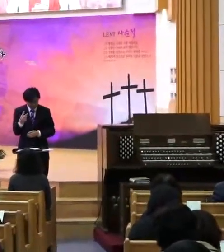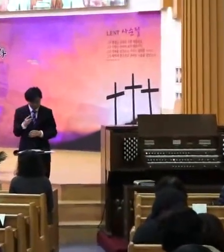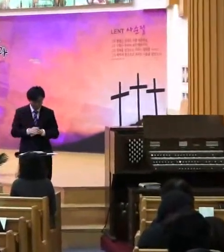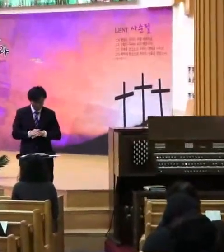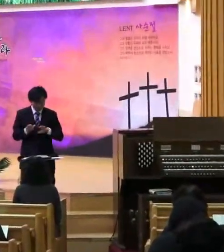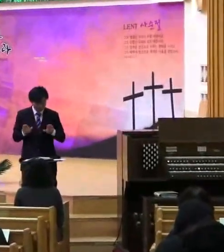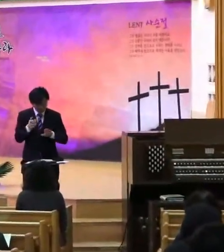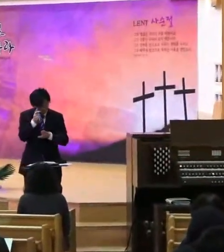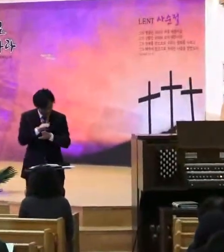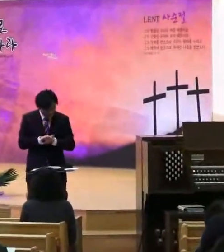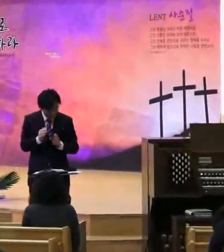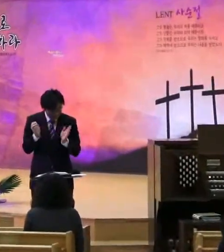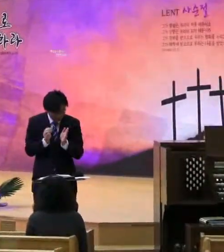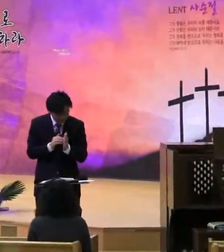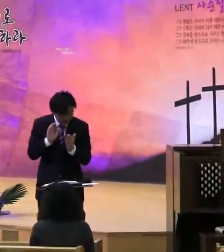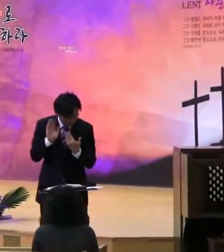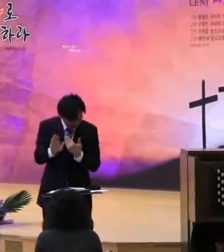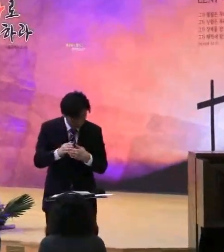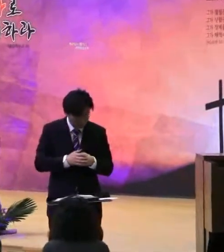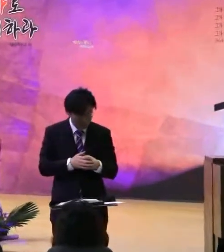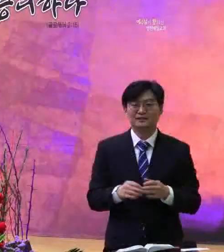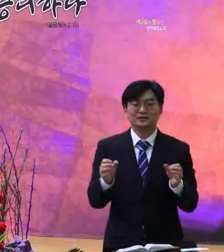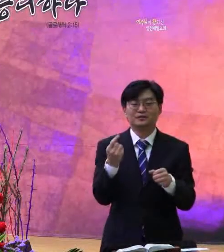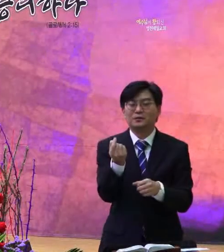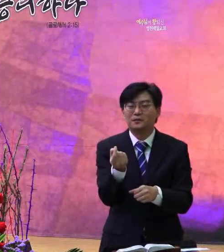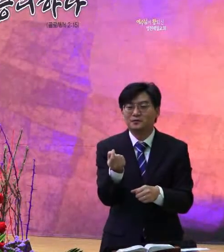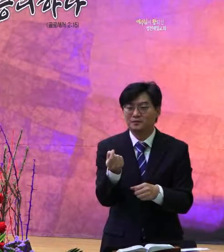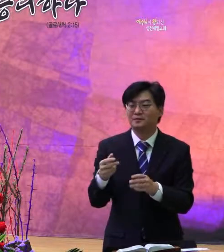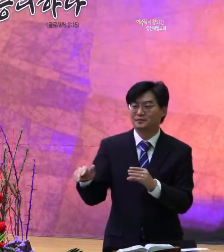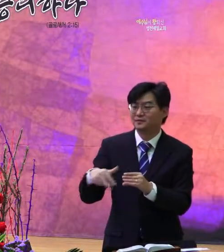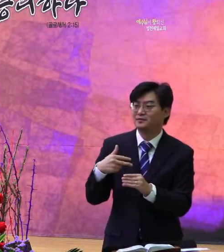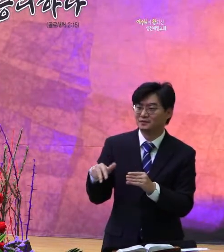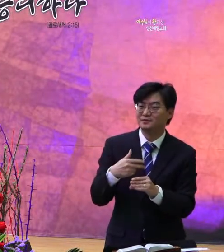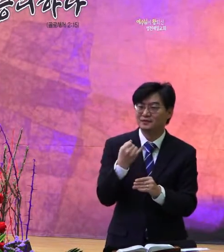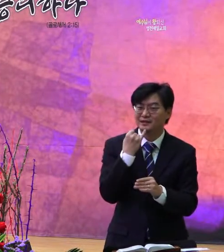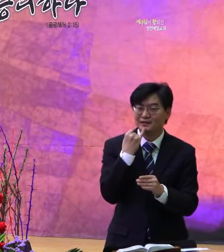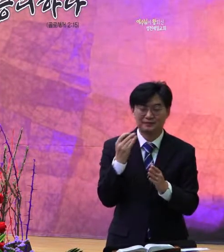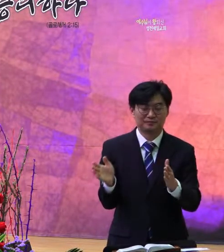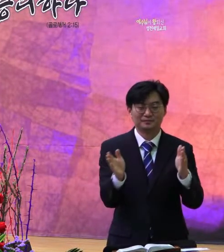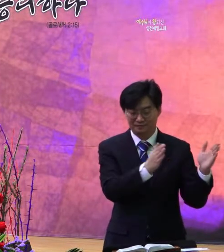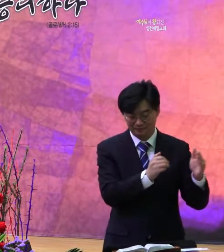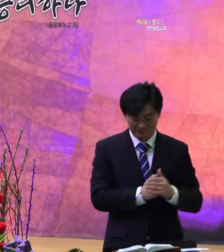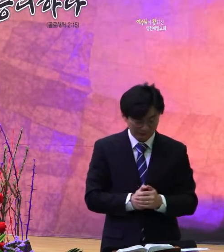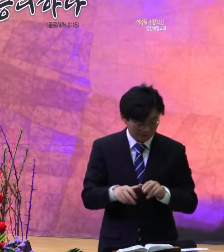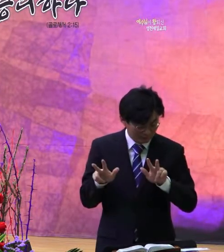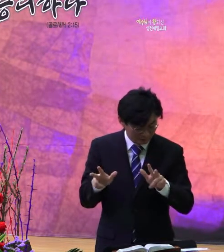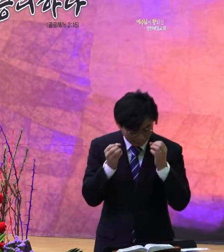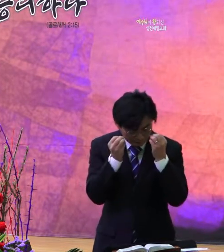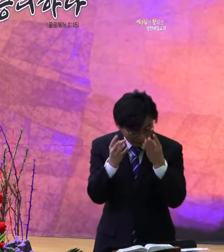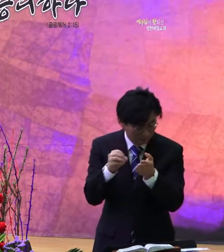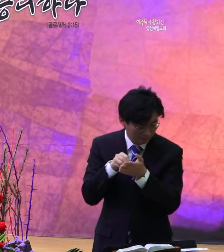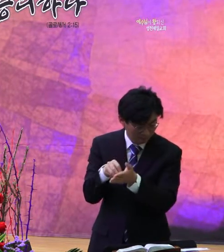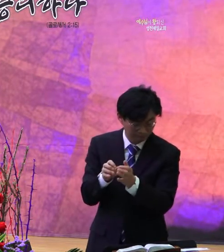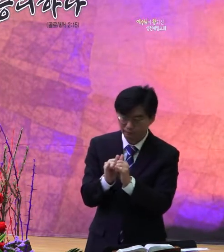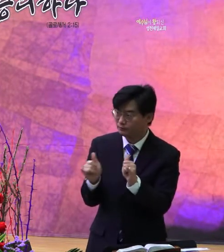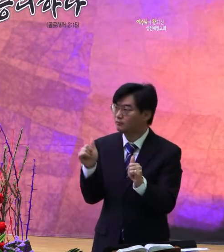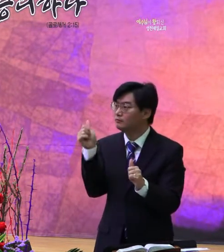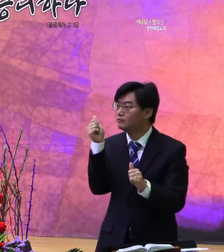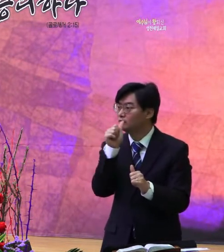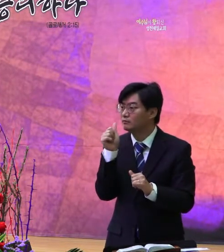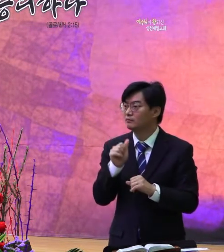후에 당회와 여전의 은혜가 있습니다. 우리 새가족 교육을 마치시고 등록하신 분을 소개하겠습니다.